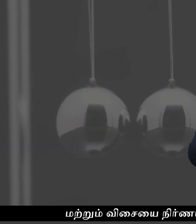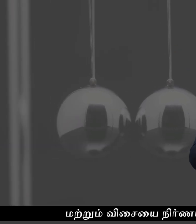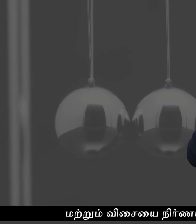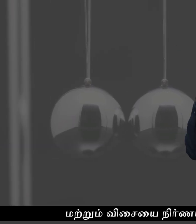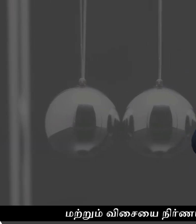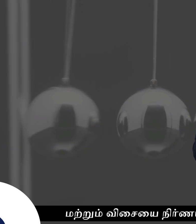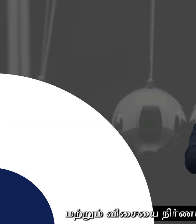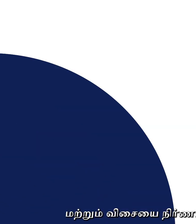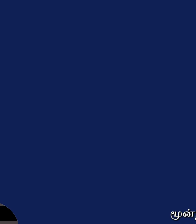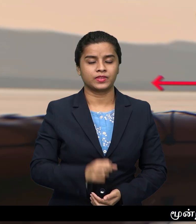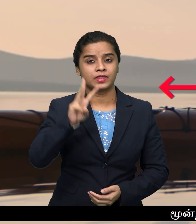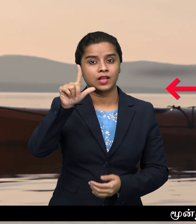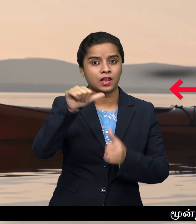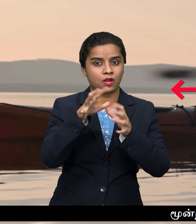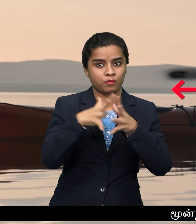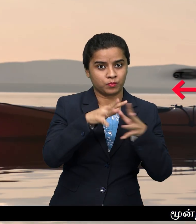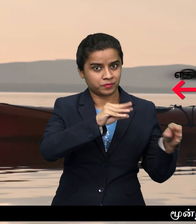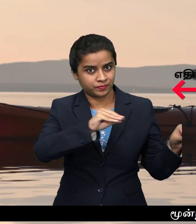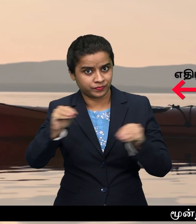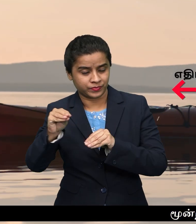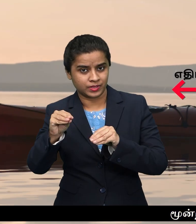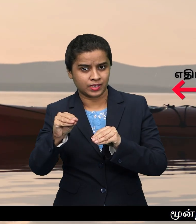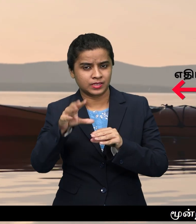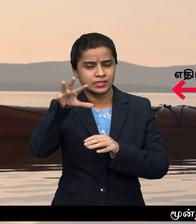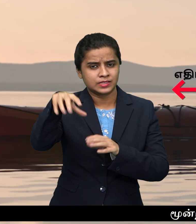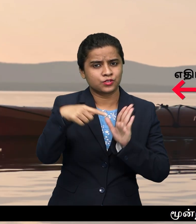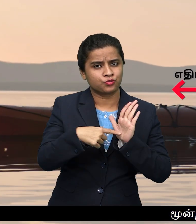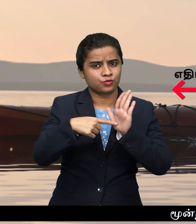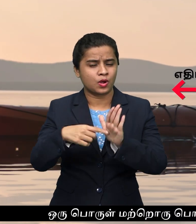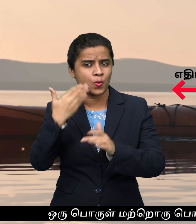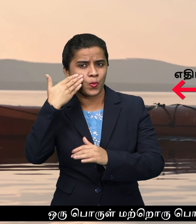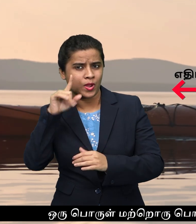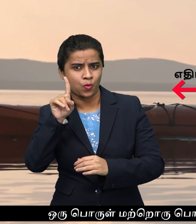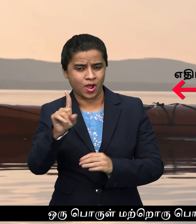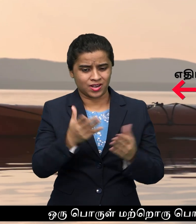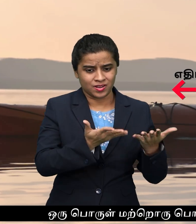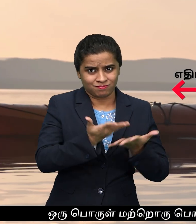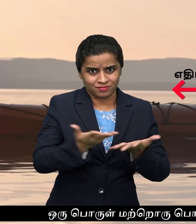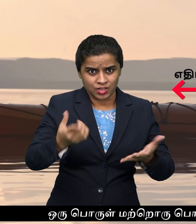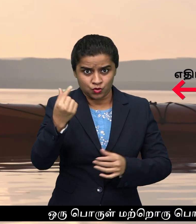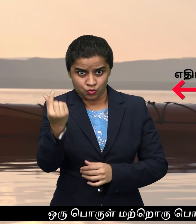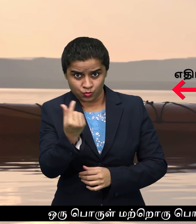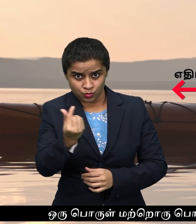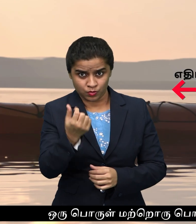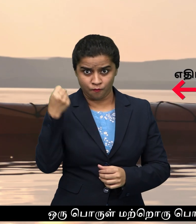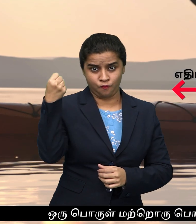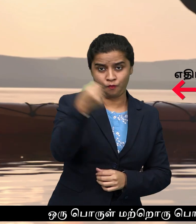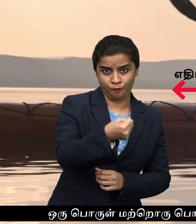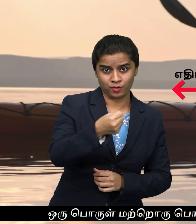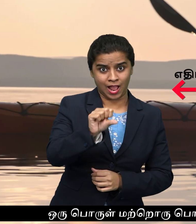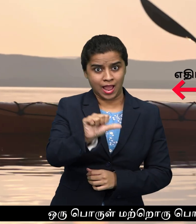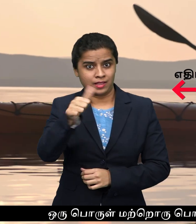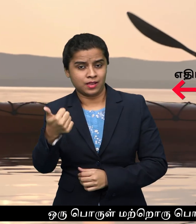நமக்கு வழங்குகிறது. மூன்றாவது இயக்க விதி ஒரு பொருள் மற்றொரு பொருளின் மீது